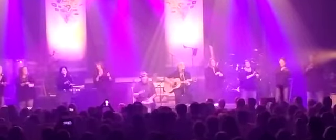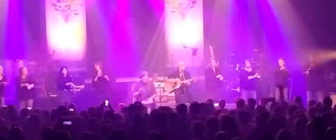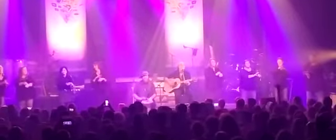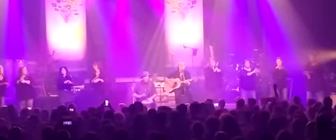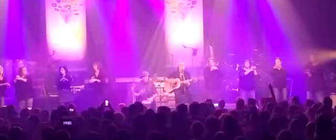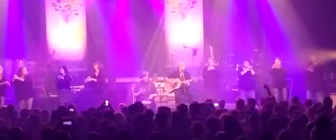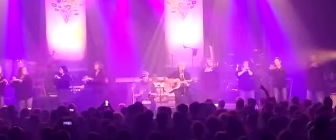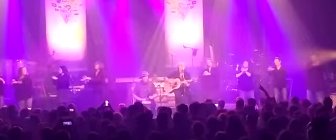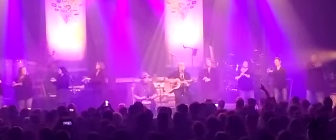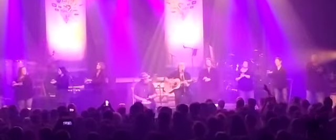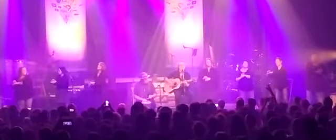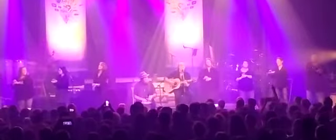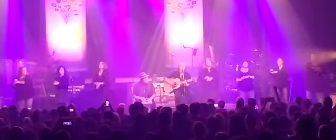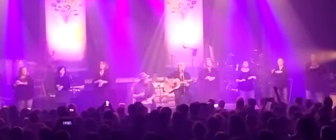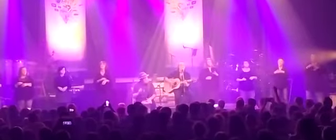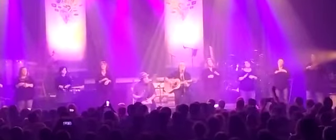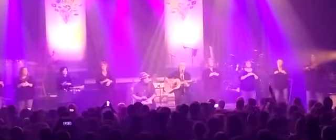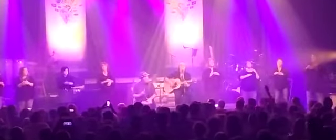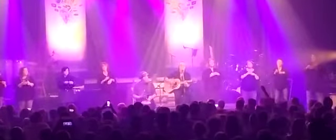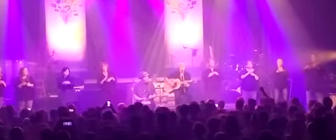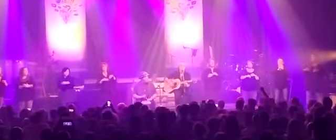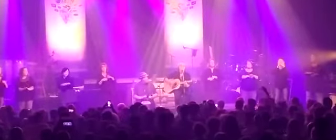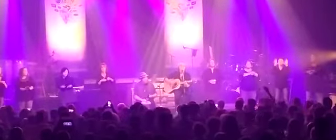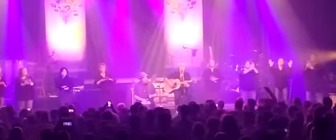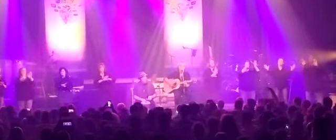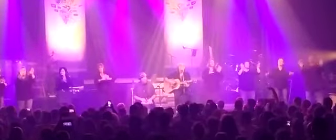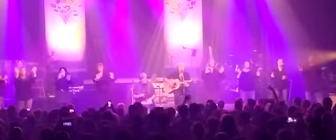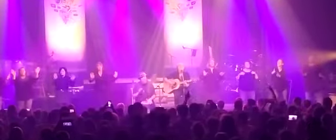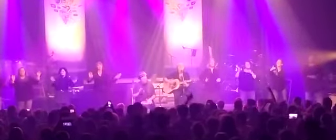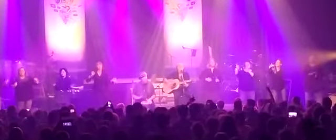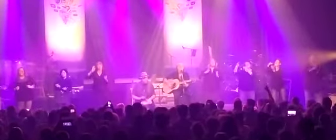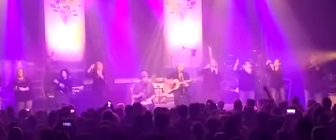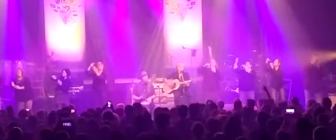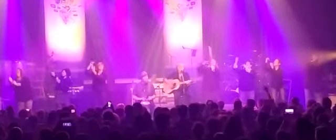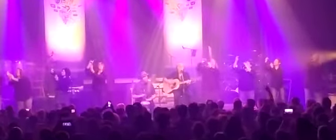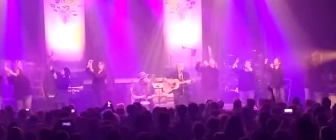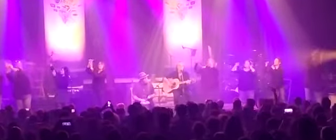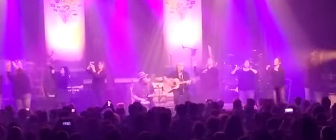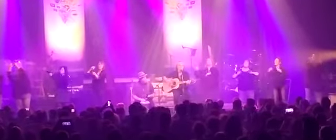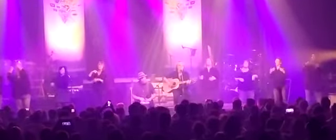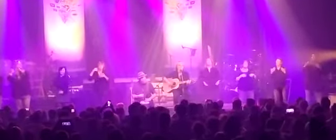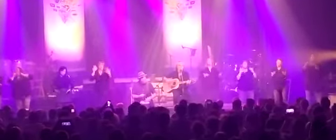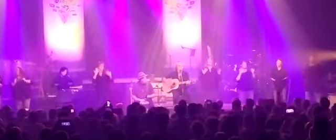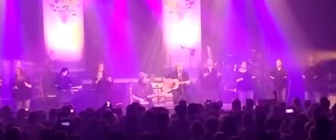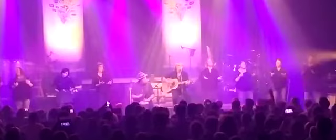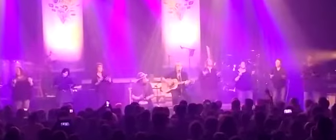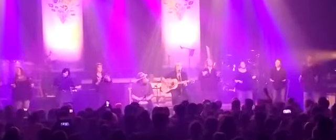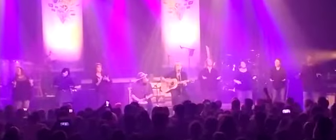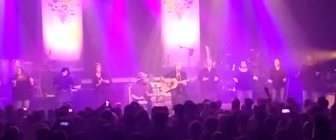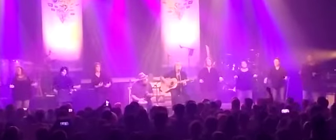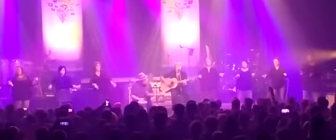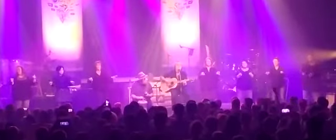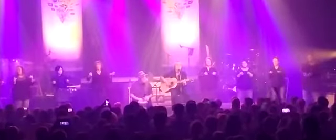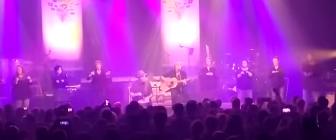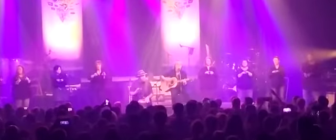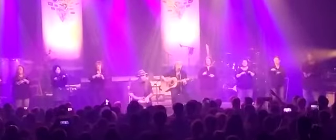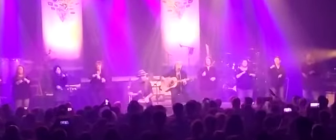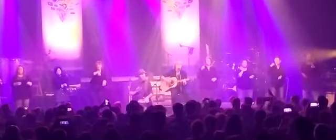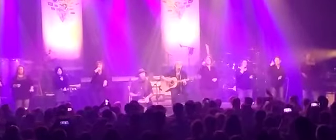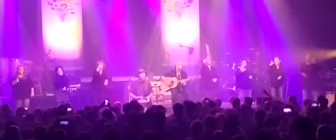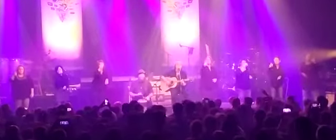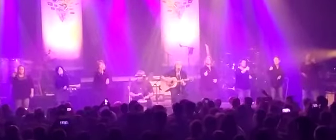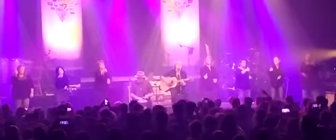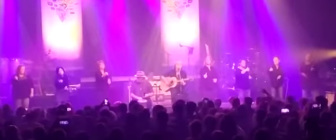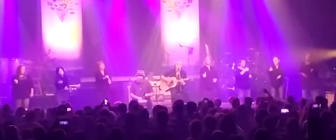vers le calme jardin. On vous souhaite tout le bonheur du monde pour aujourd'hui